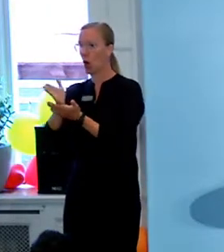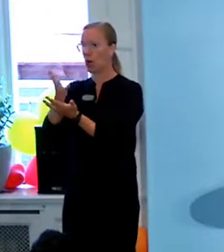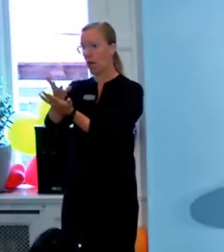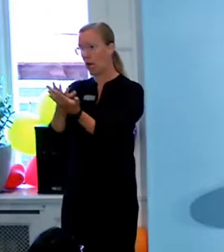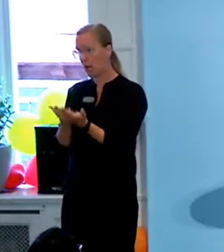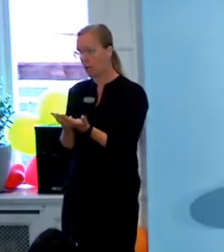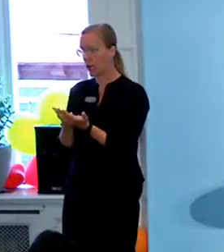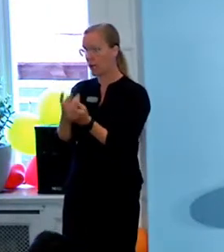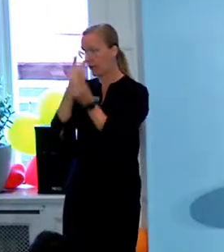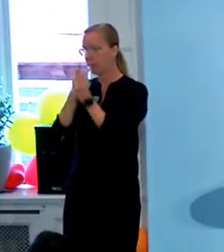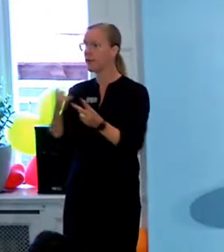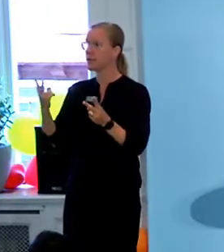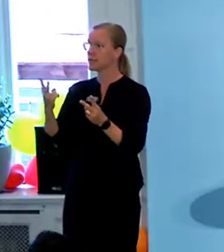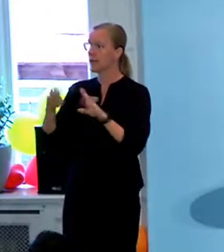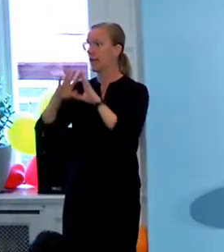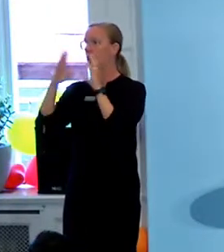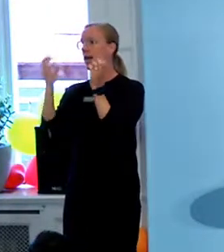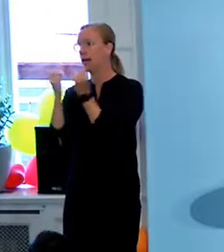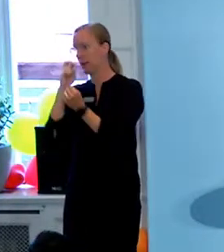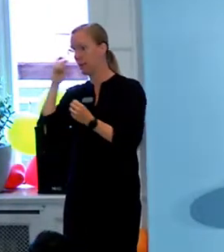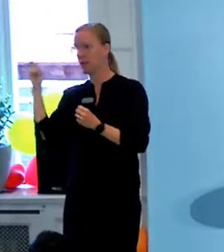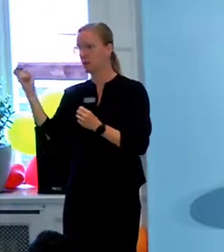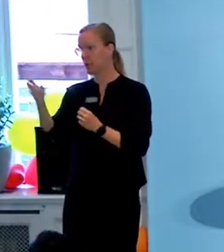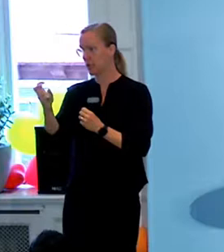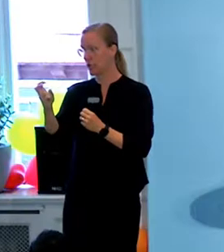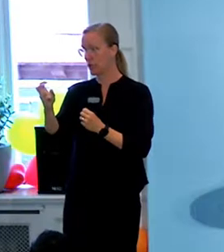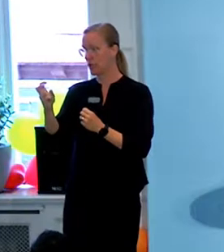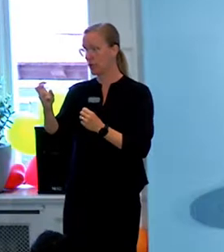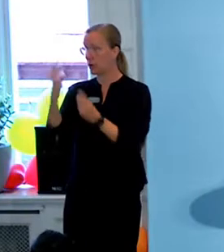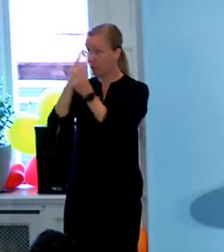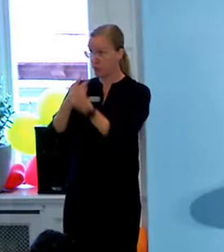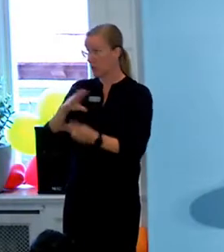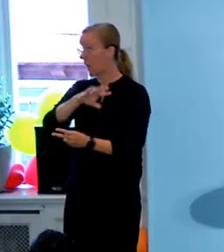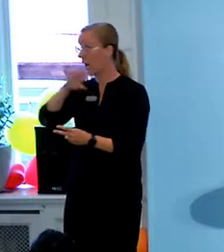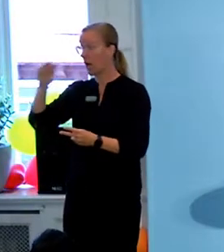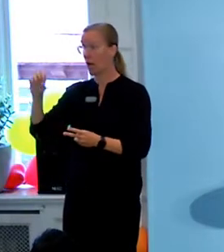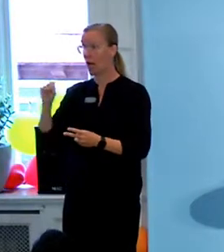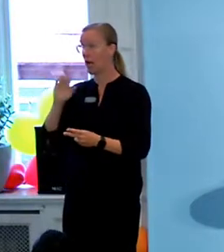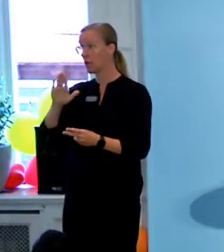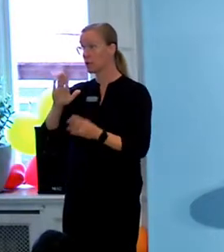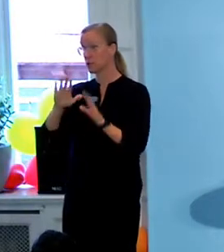fram helhetsperspektivet och visar alla gruppers